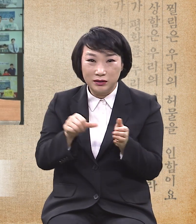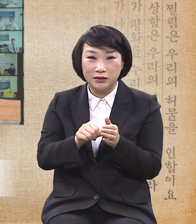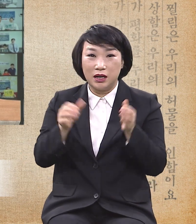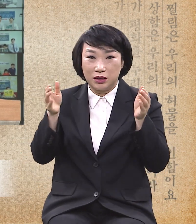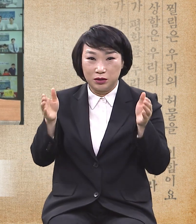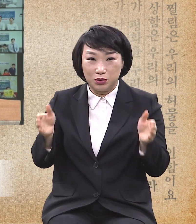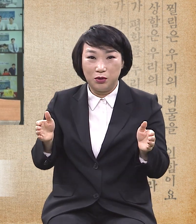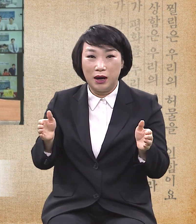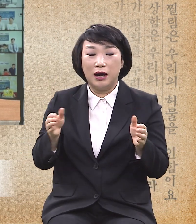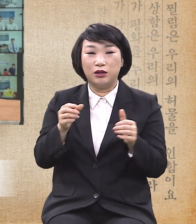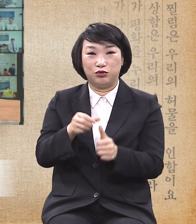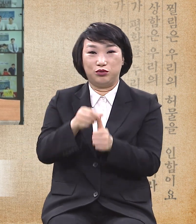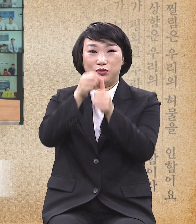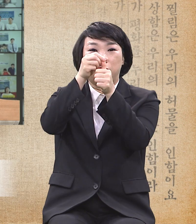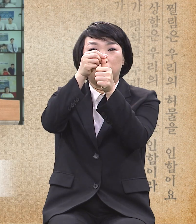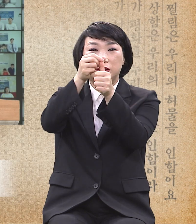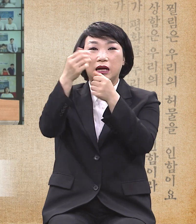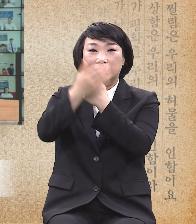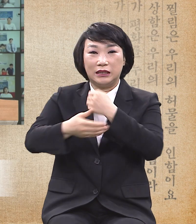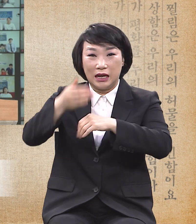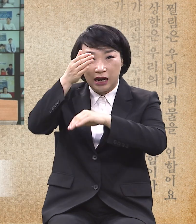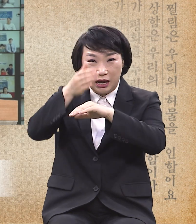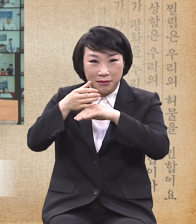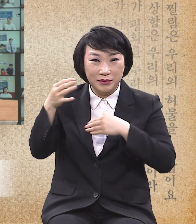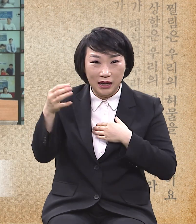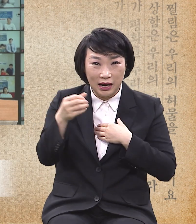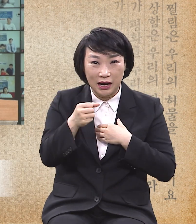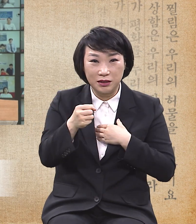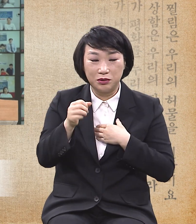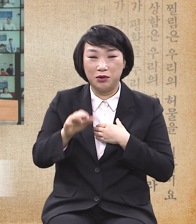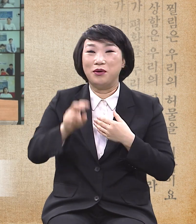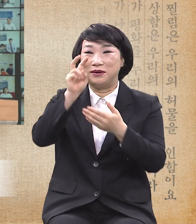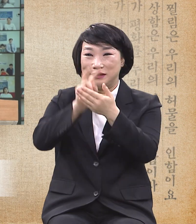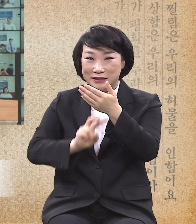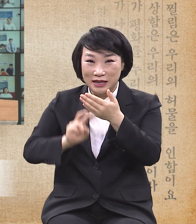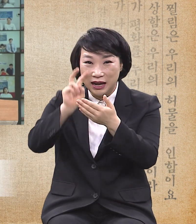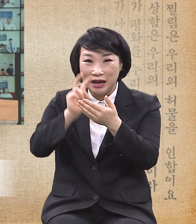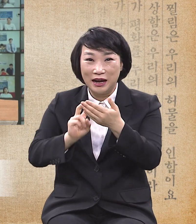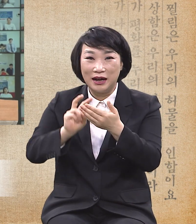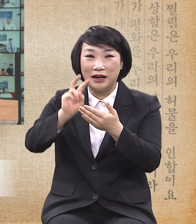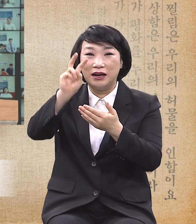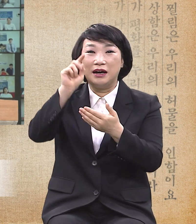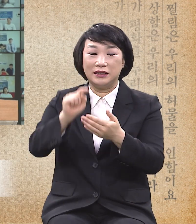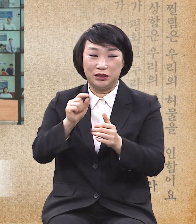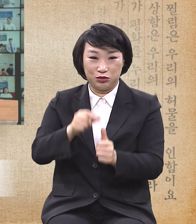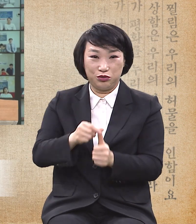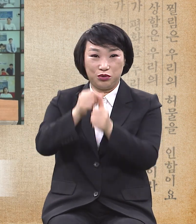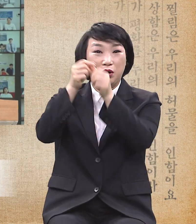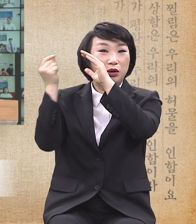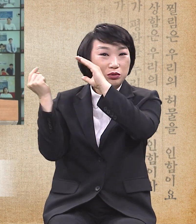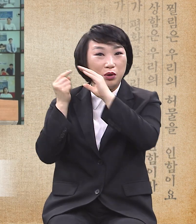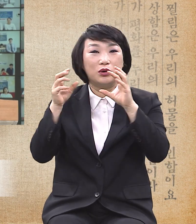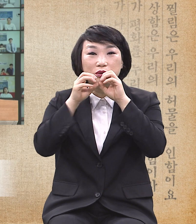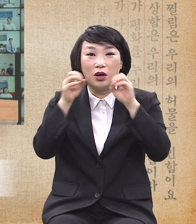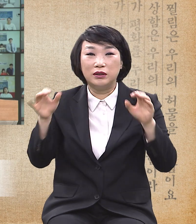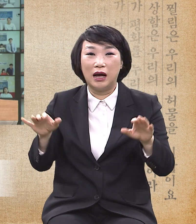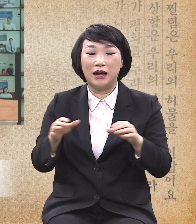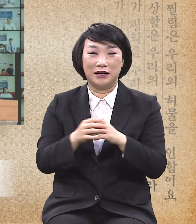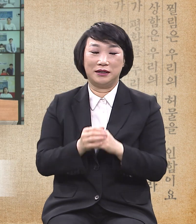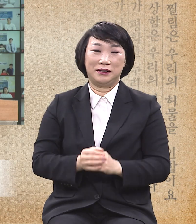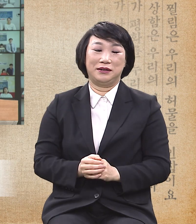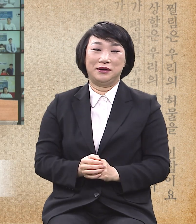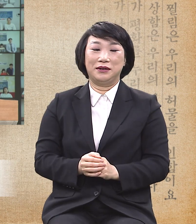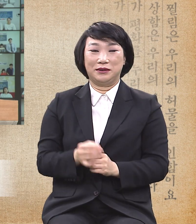평생을 구원의 은혜에 감사와 찬양과 이 구원의 소식을 전하는